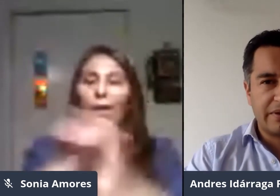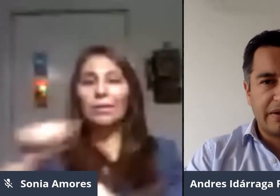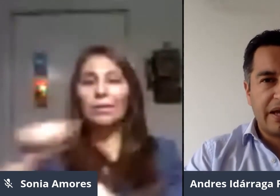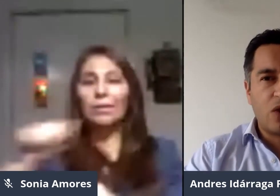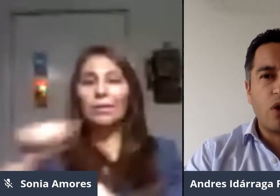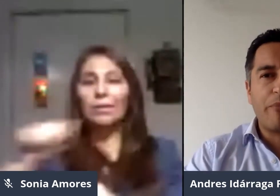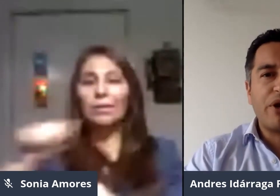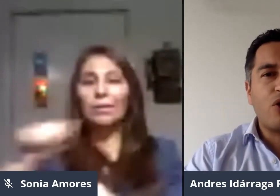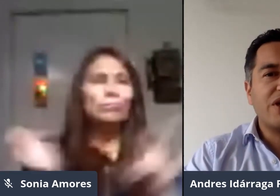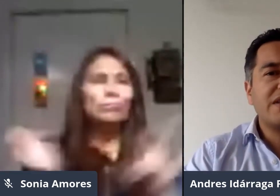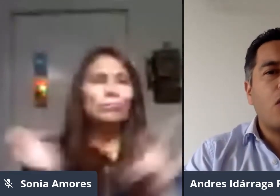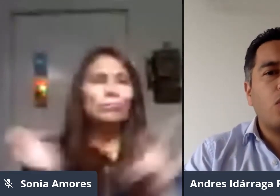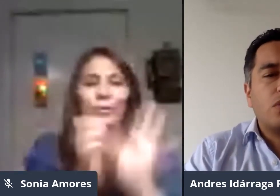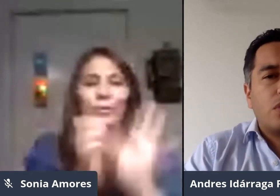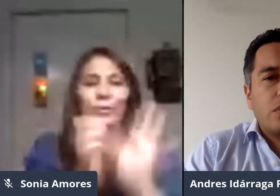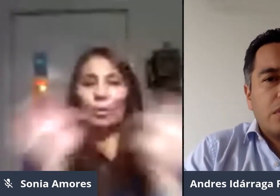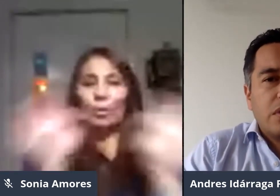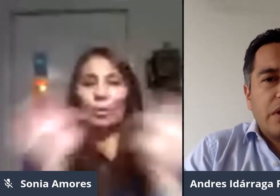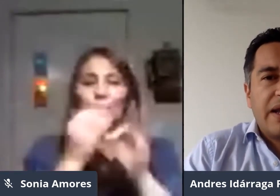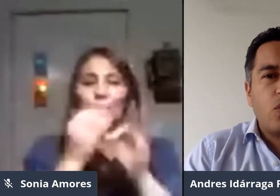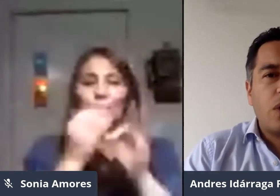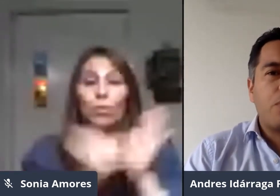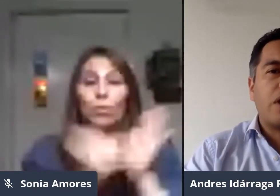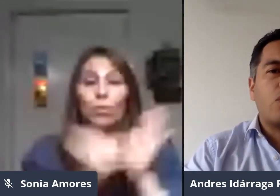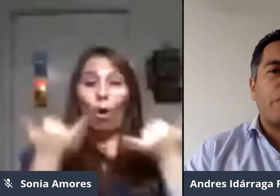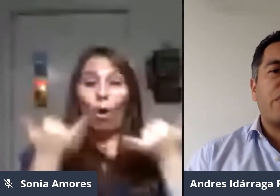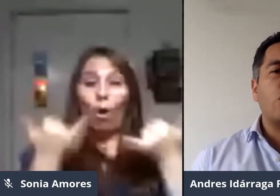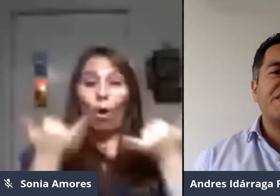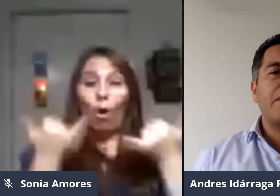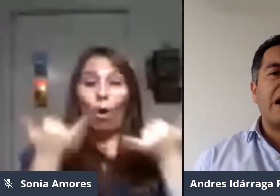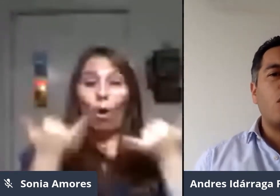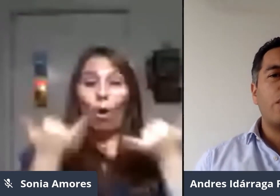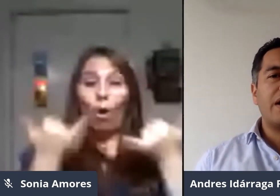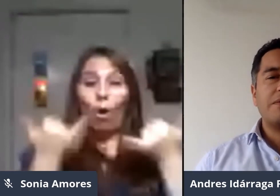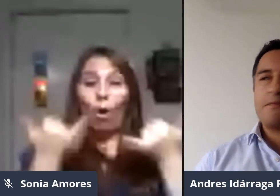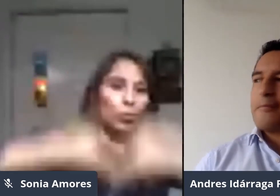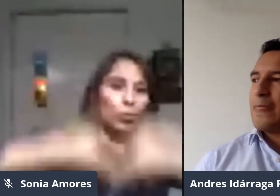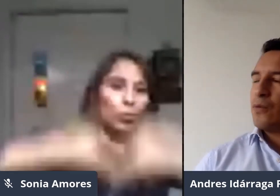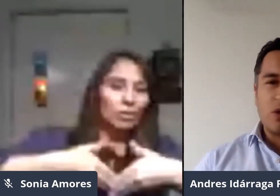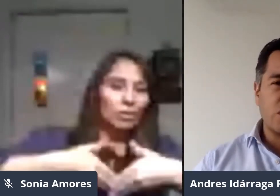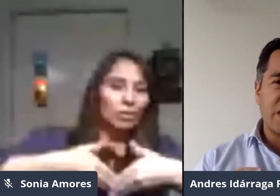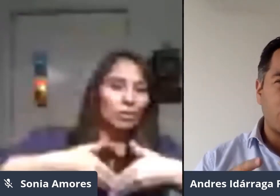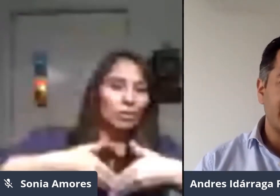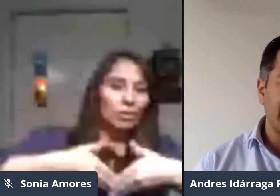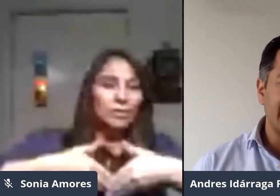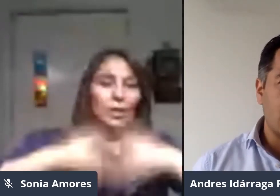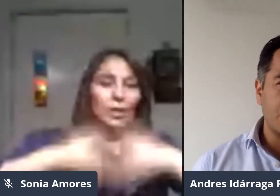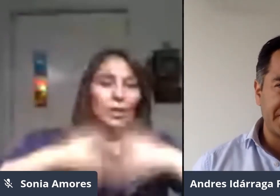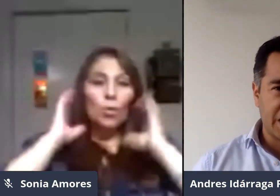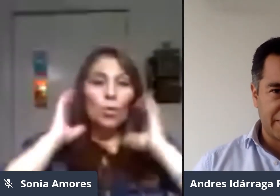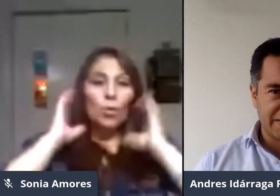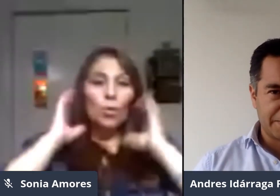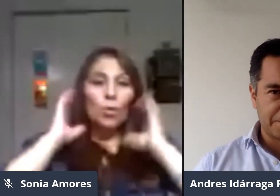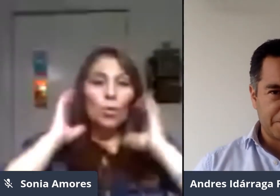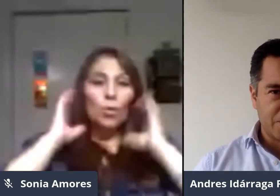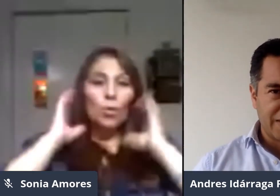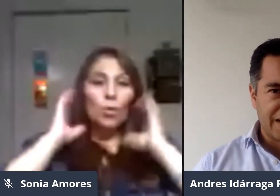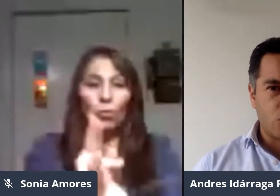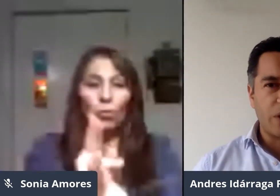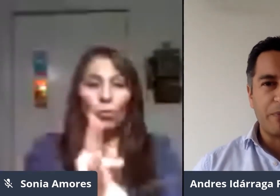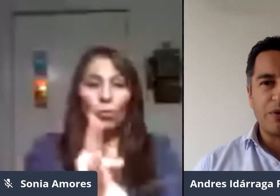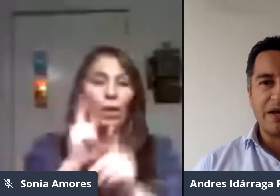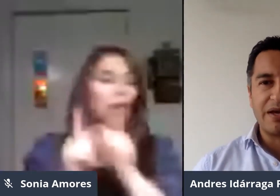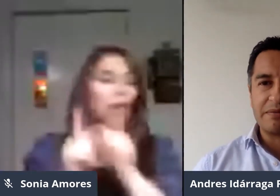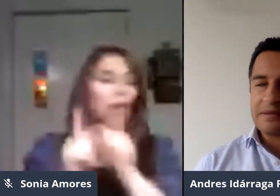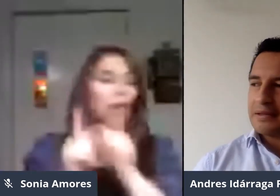fundamental. El cuerpo que hoy está oculto, el cuerpo que hoy se valora cuando estamos distanciados físicamente,